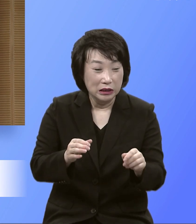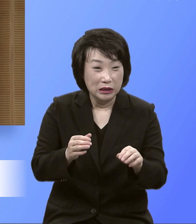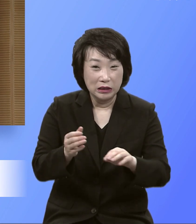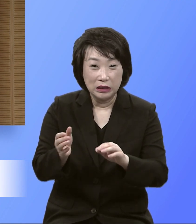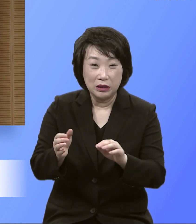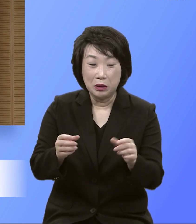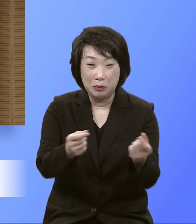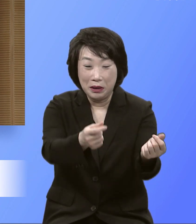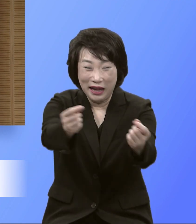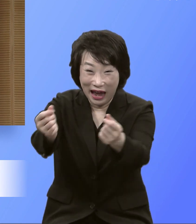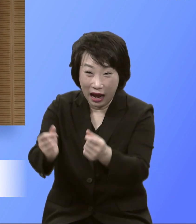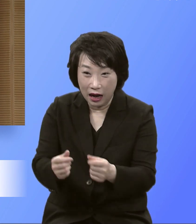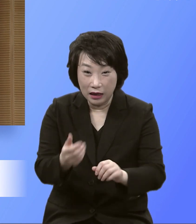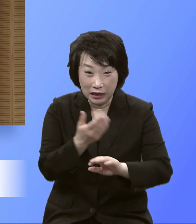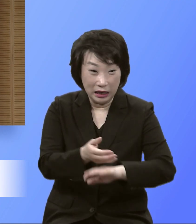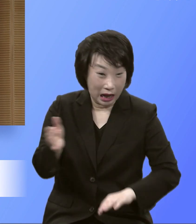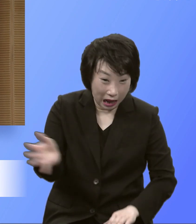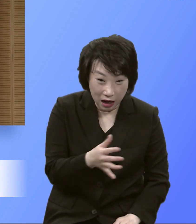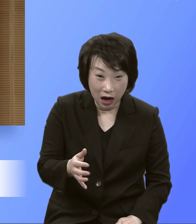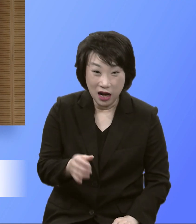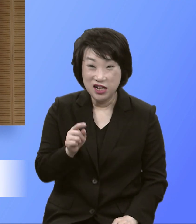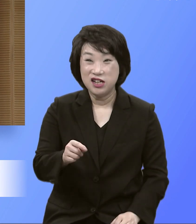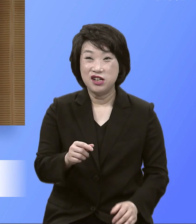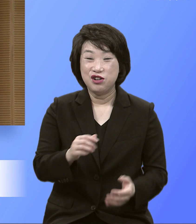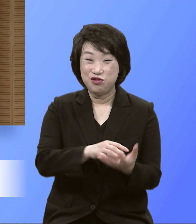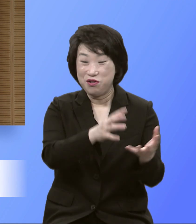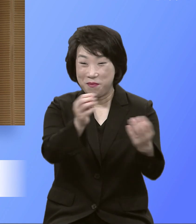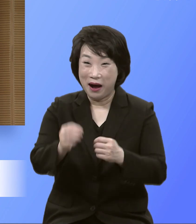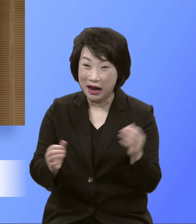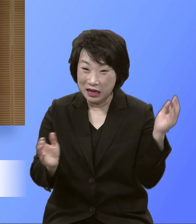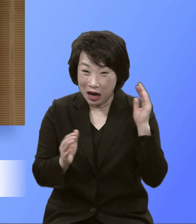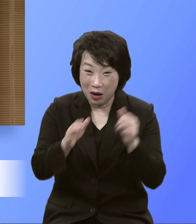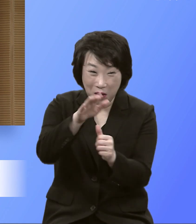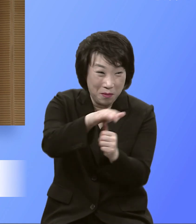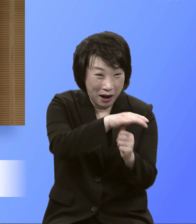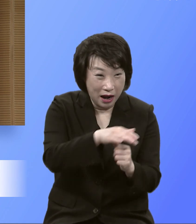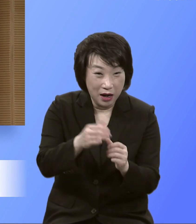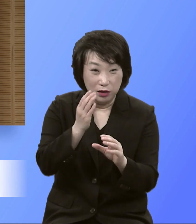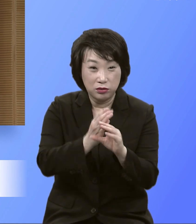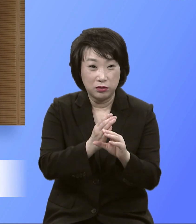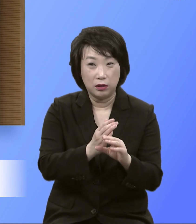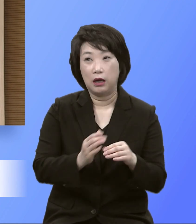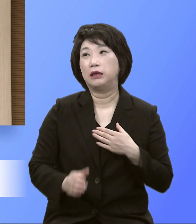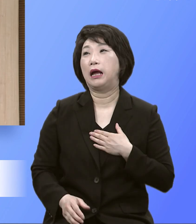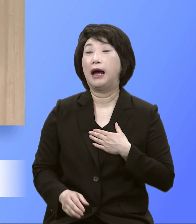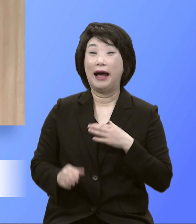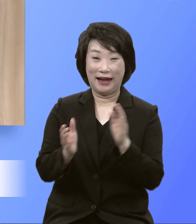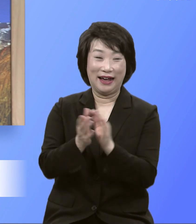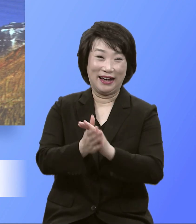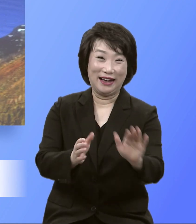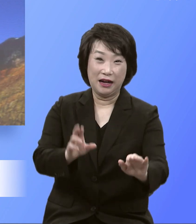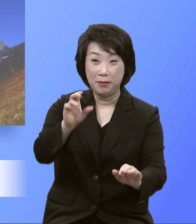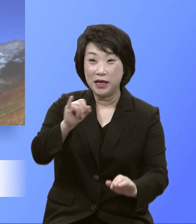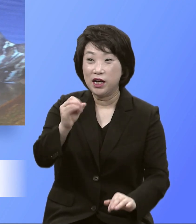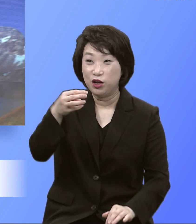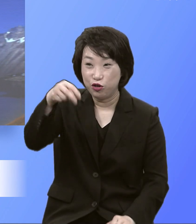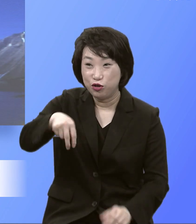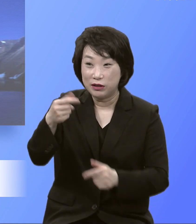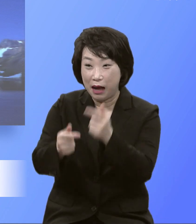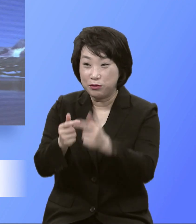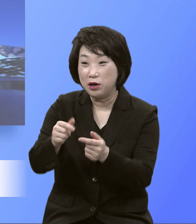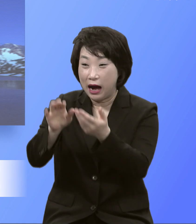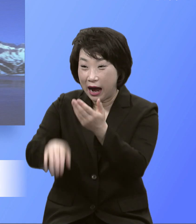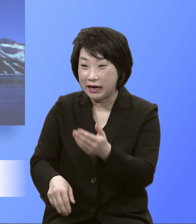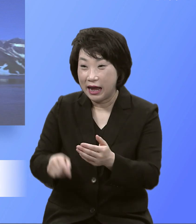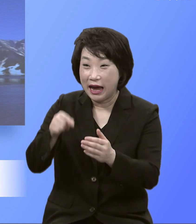하나. 세상에 이 많은 애들 중에서 내가 일단 밀어나무 밑으로 가야 되겠다 하고 밀어나무